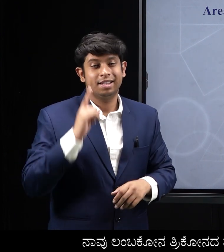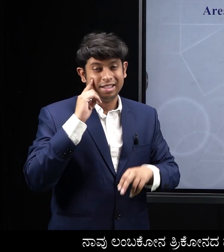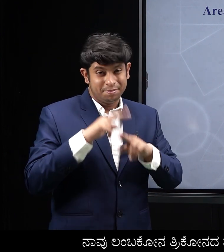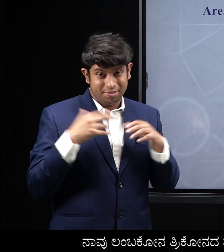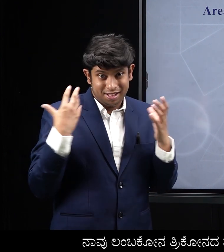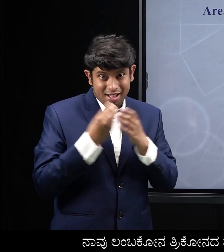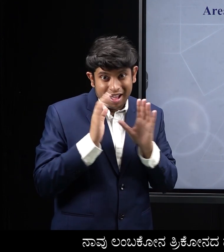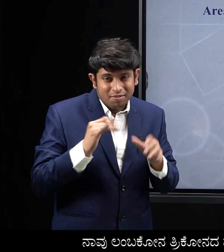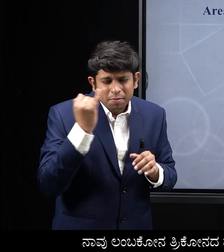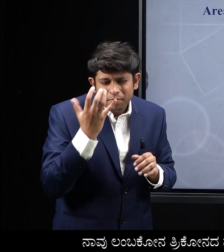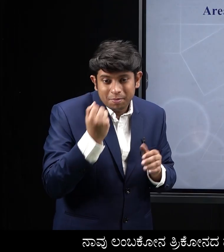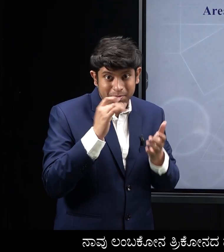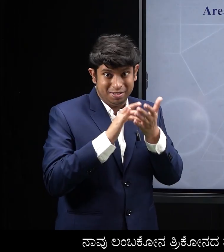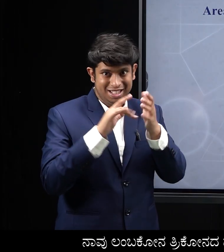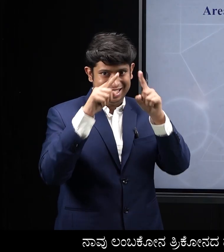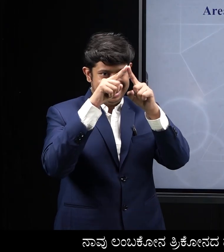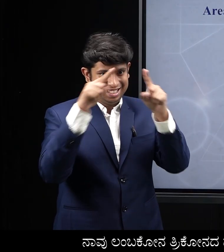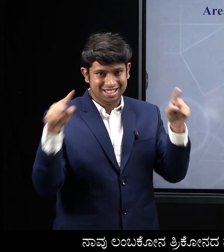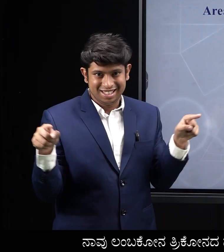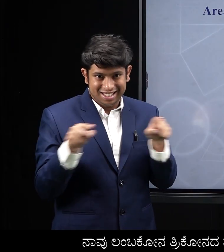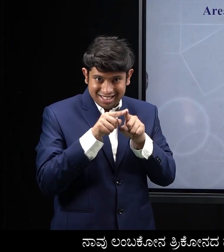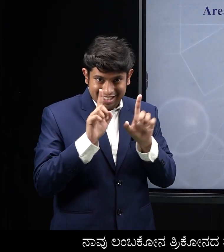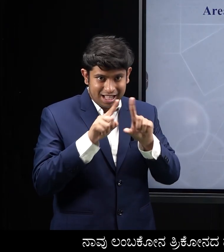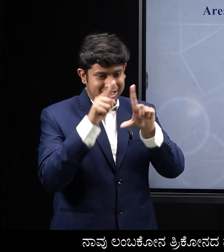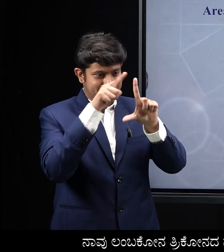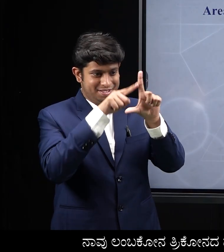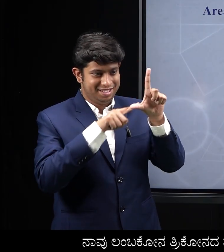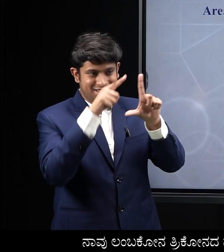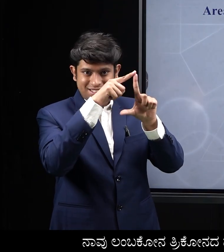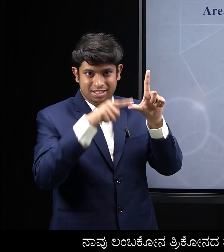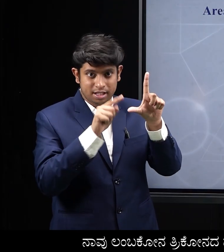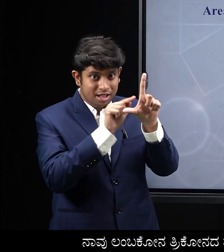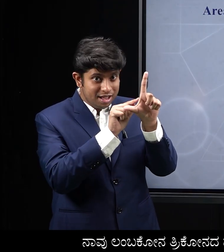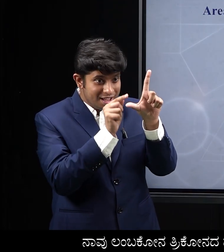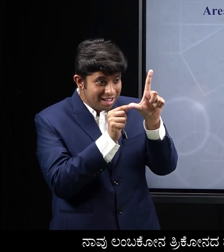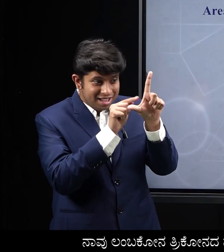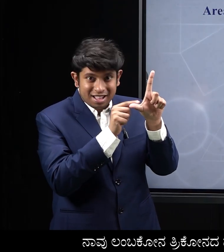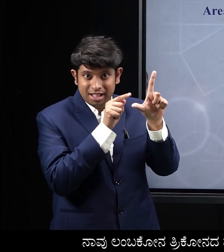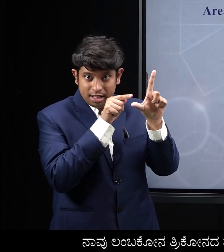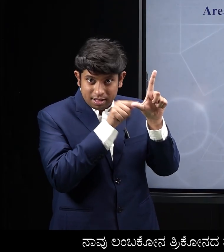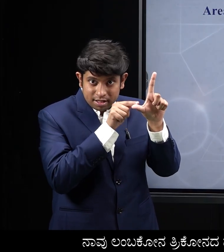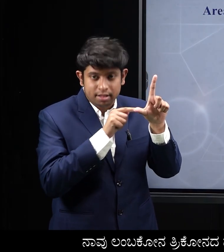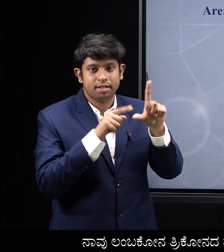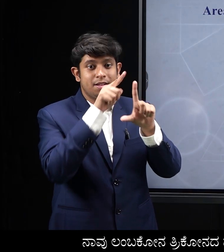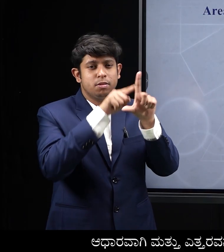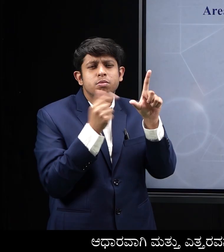ನಾವು ಲಂಬಕೋನ ತ್ರಿಕೋನದ ಪ್ರದೇಶವನ್ನು ಕಂಡುಹಿಡಿಯಬೇಕಾದರೆ ಬಲಕೋನವನ್ನು ಆಧಾರವಾಗಿ